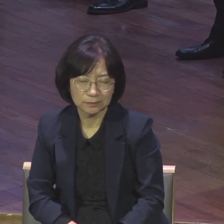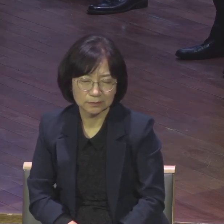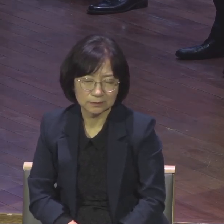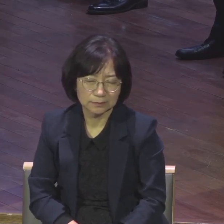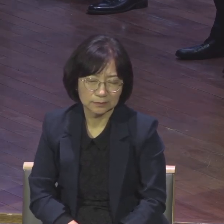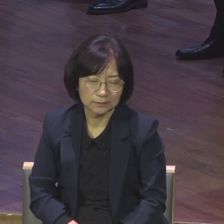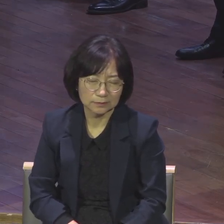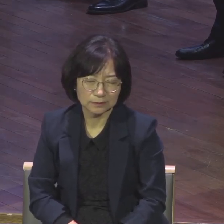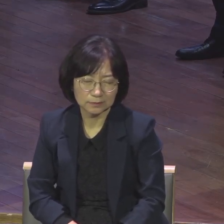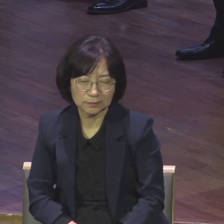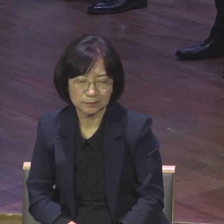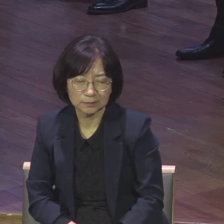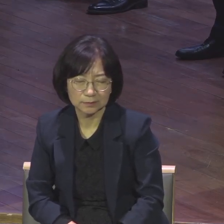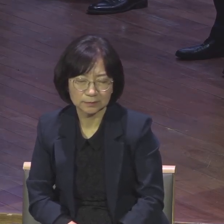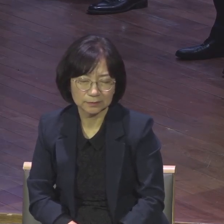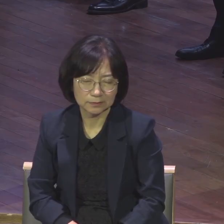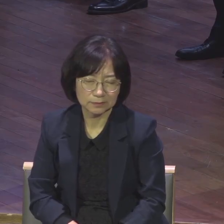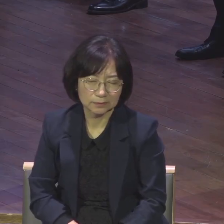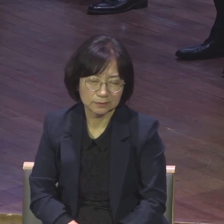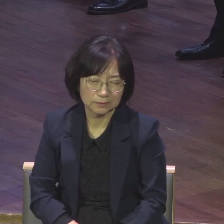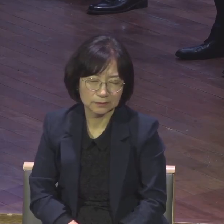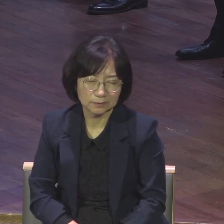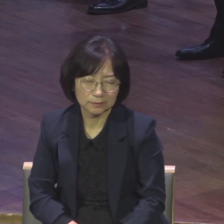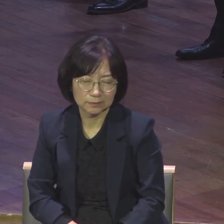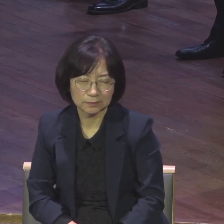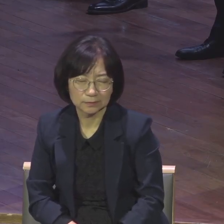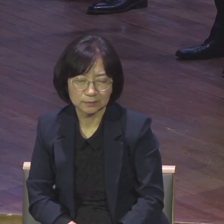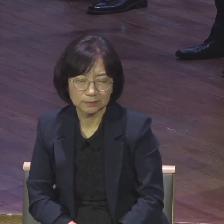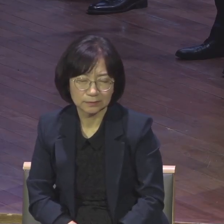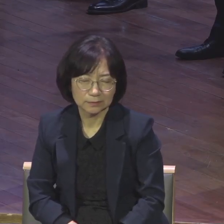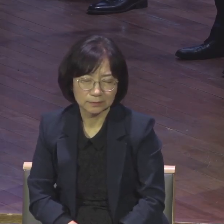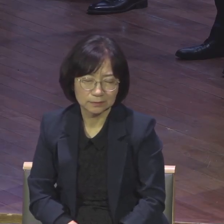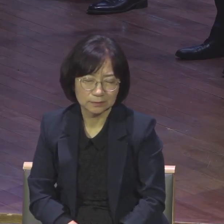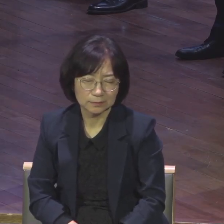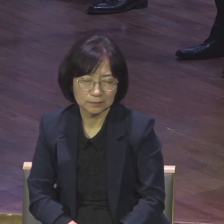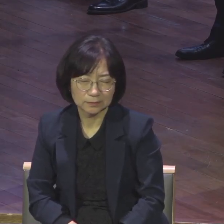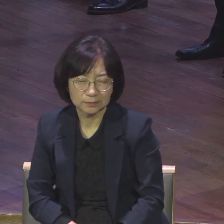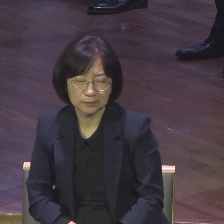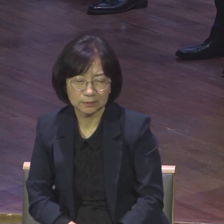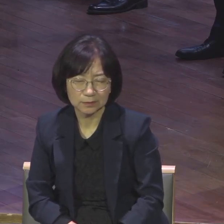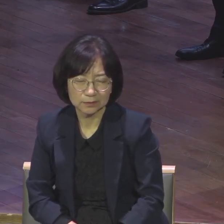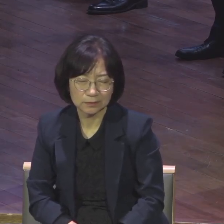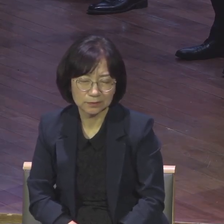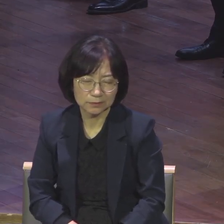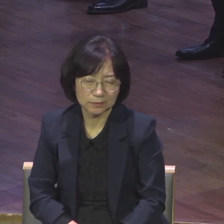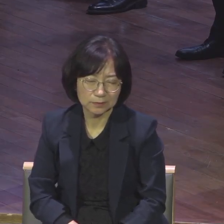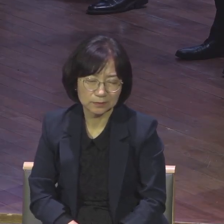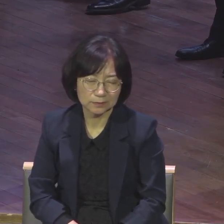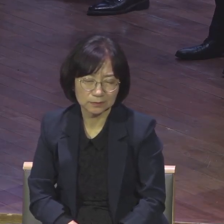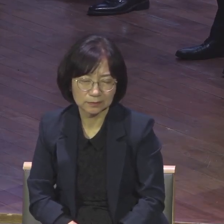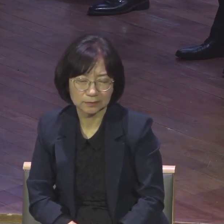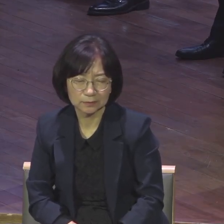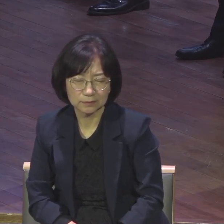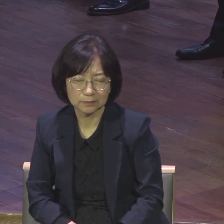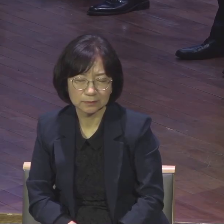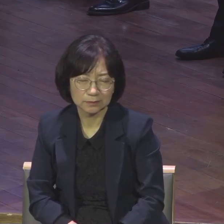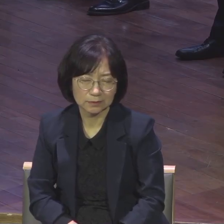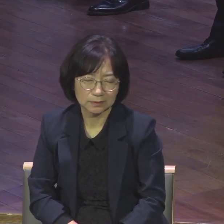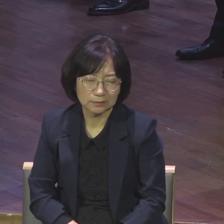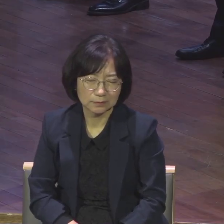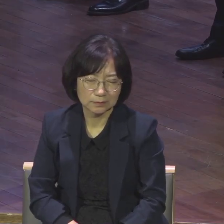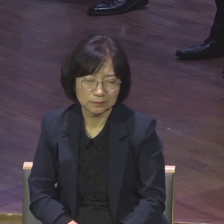지금 이 시간 하나님 마음을 같이하여 그만 이 시간에 하나님께서 이들의 마음을 열어